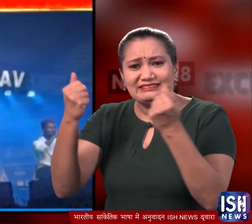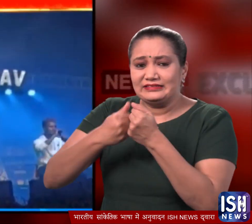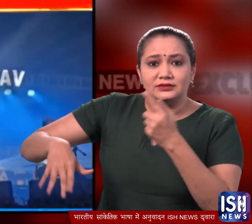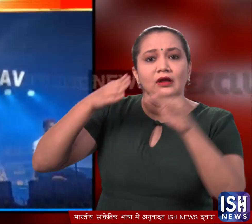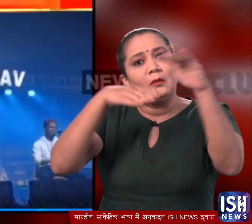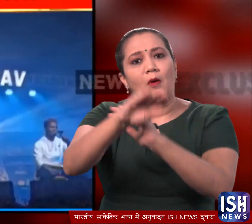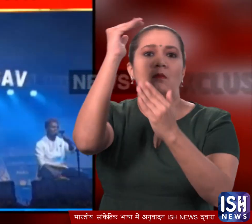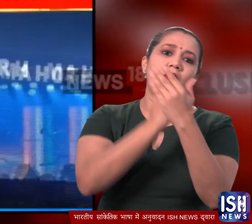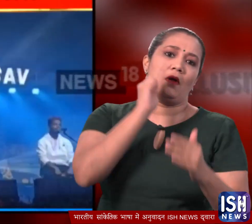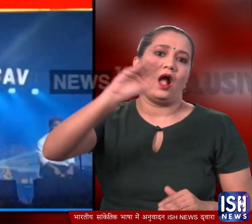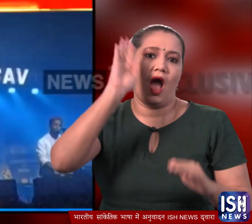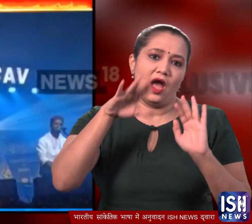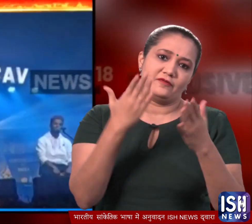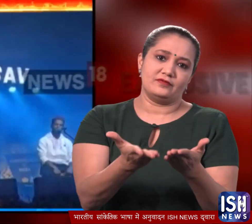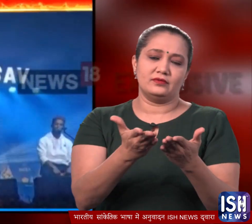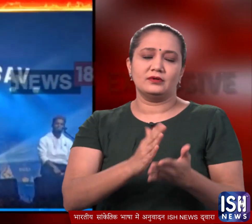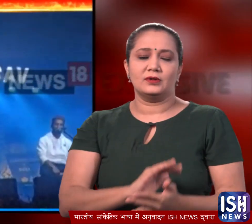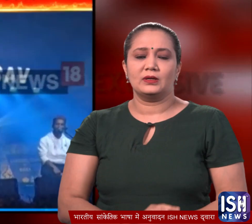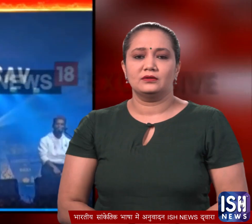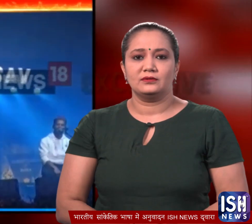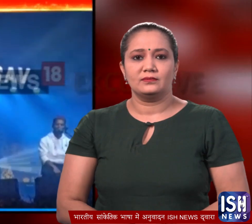अंदर रंगारंग कार्यक्रम चलता रहा।